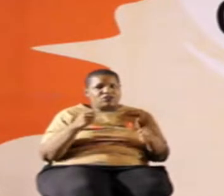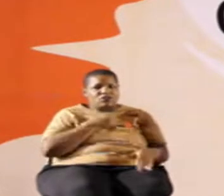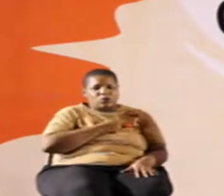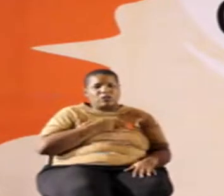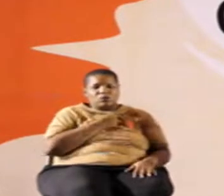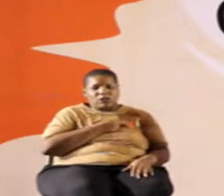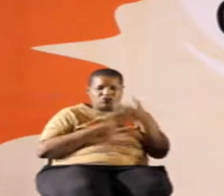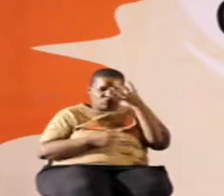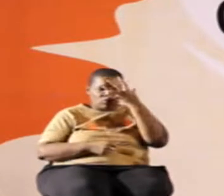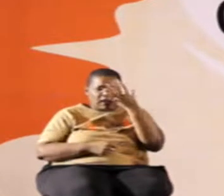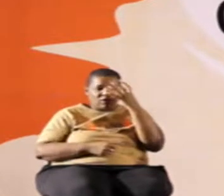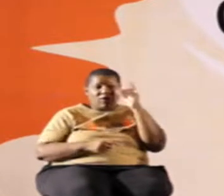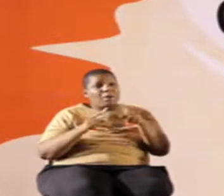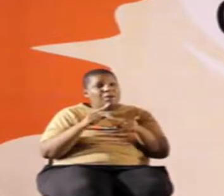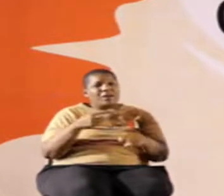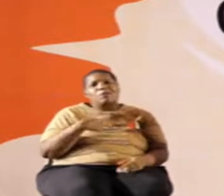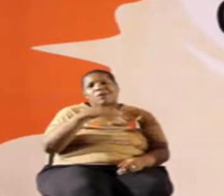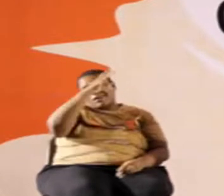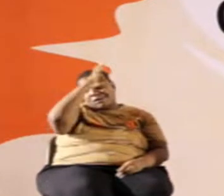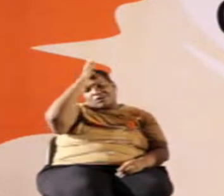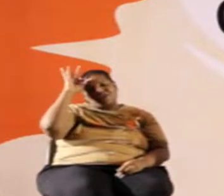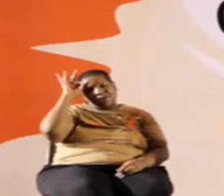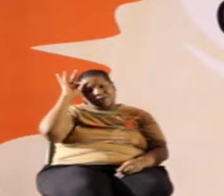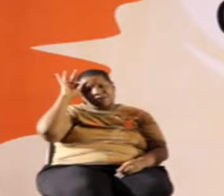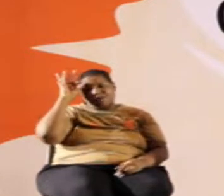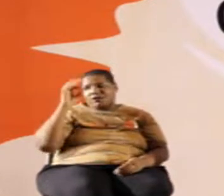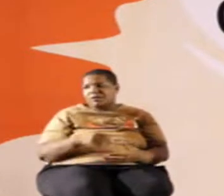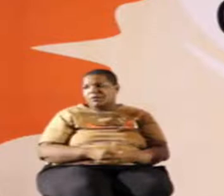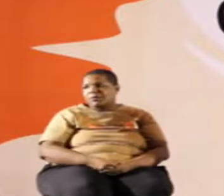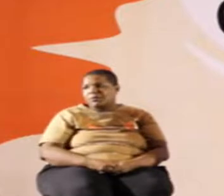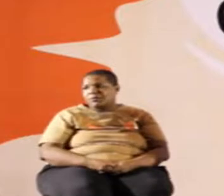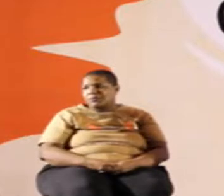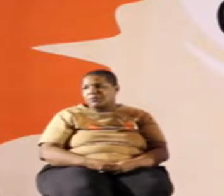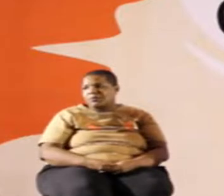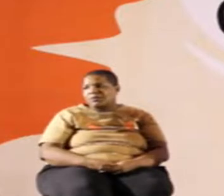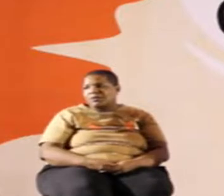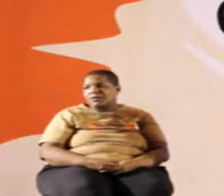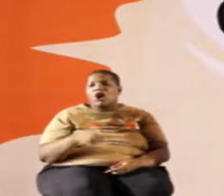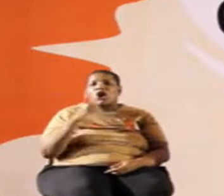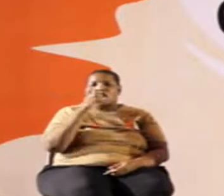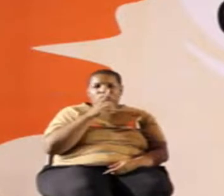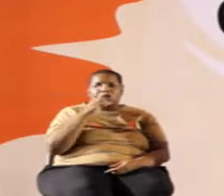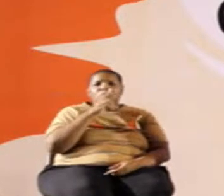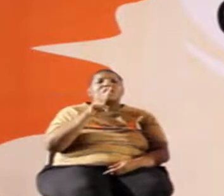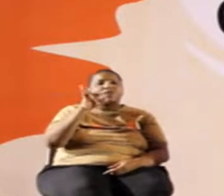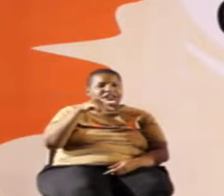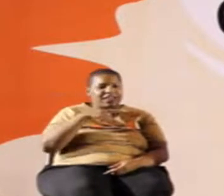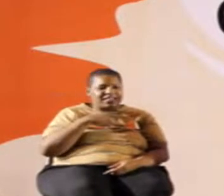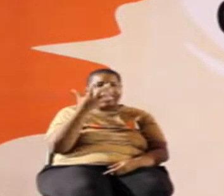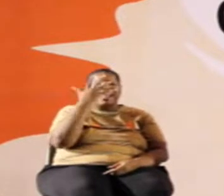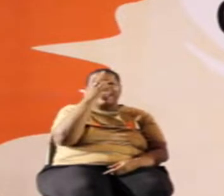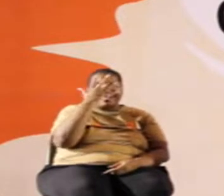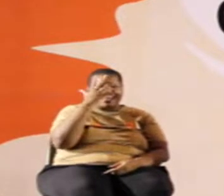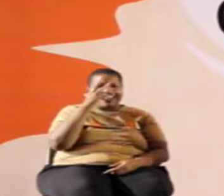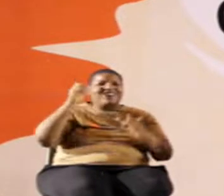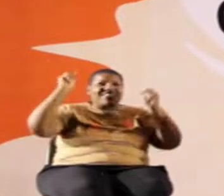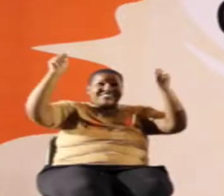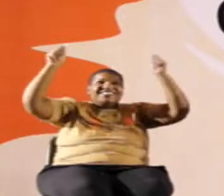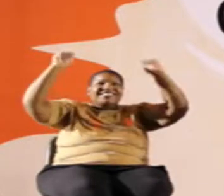do carnaval, mas a gente não pode ser ingênuo em relação ao carnaval. Domingo tem carnaval. Oi? Domingo vai ter carnaval. Opa, que vai durar um tempão,